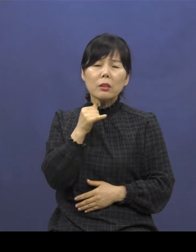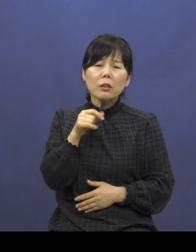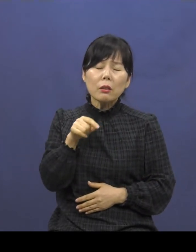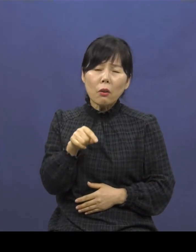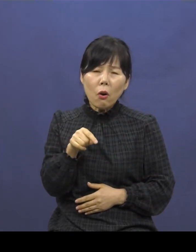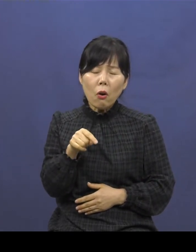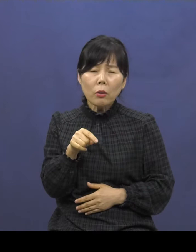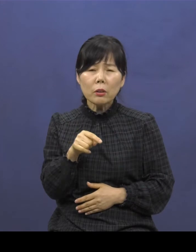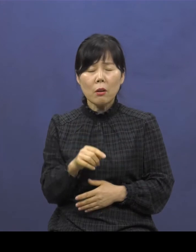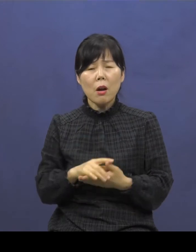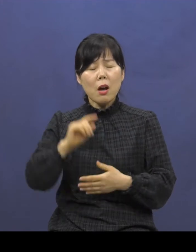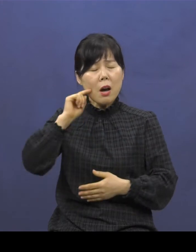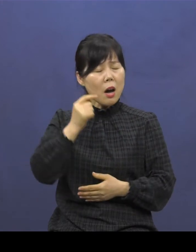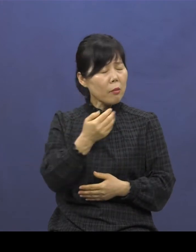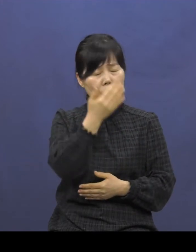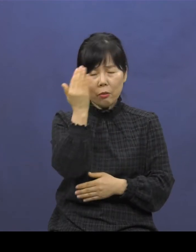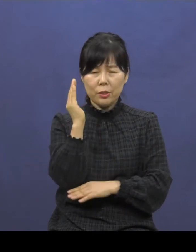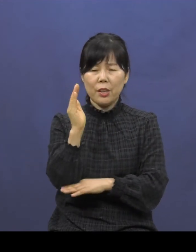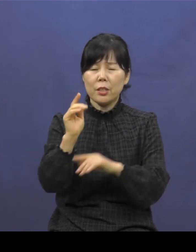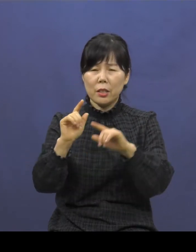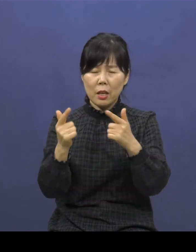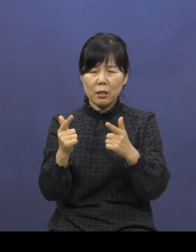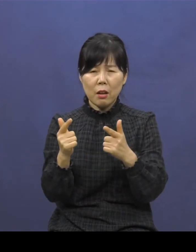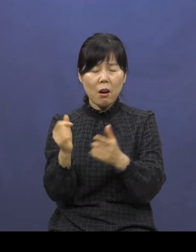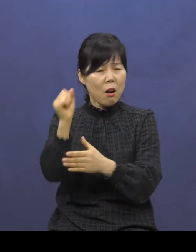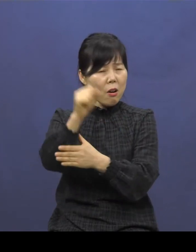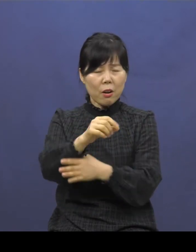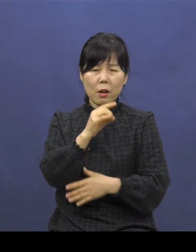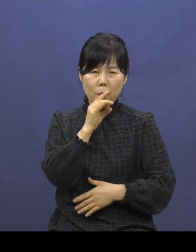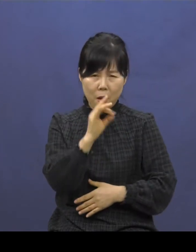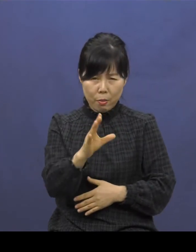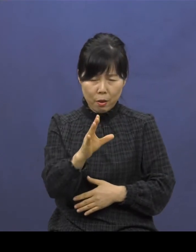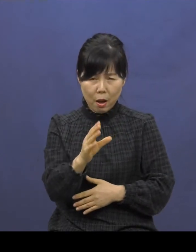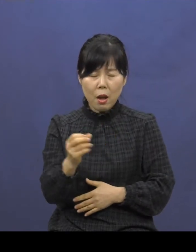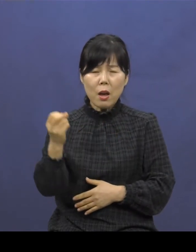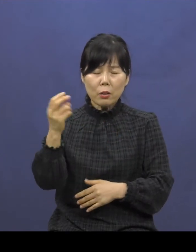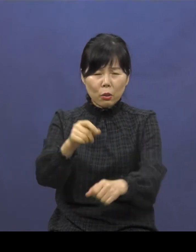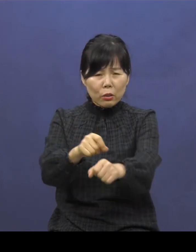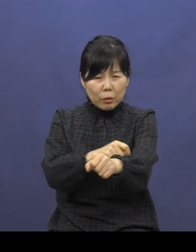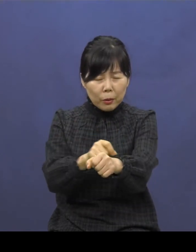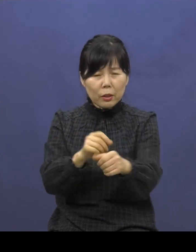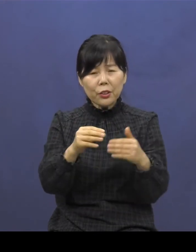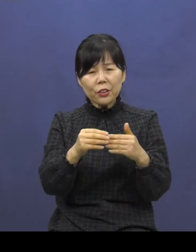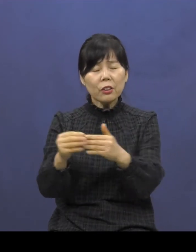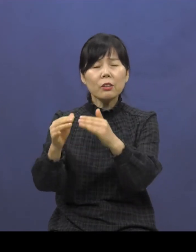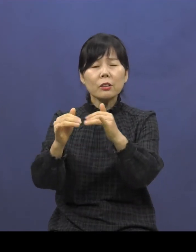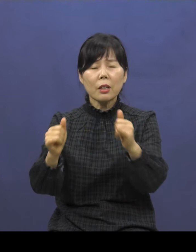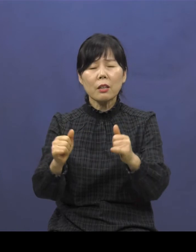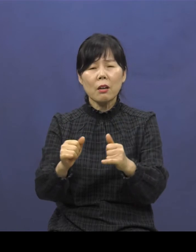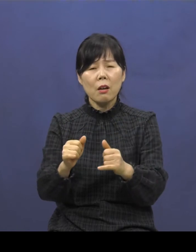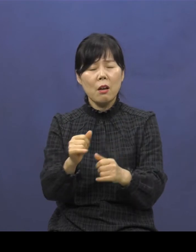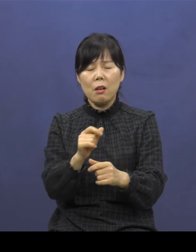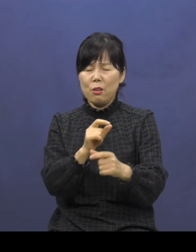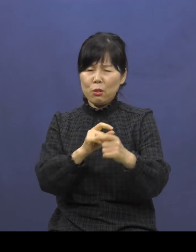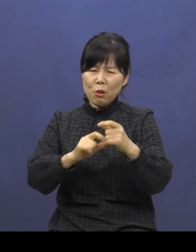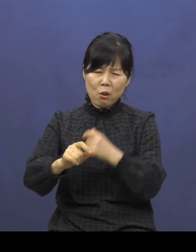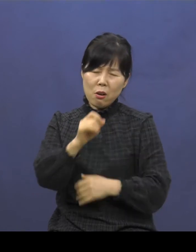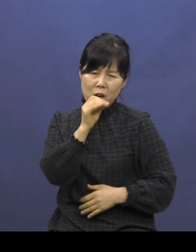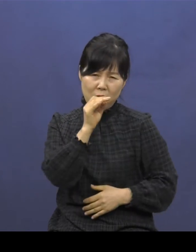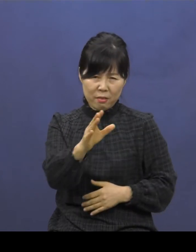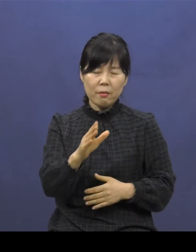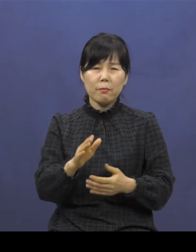수 없고 용납될 수 없습니다. 특히 리더십은 그래서는 안 되는 것입니다 라고